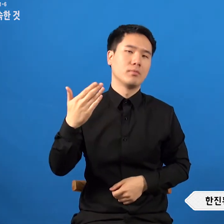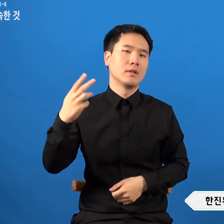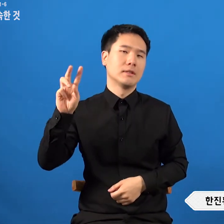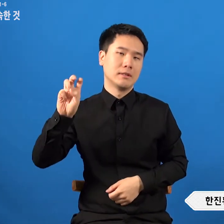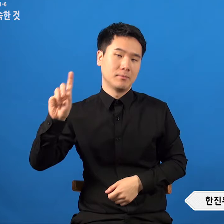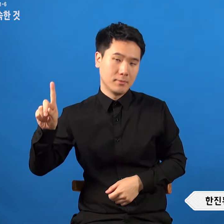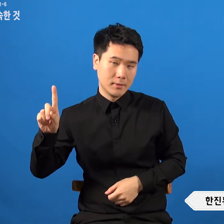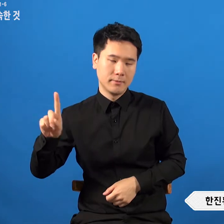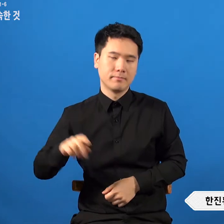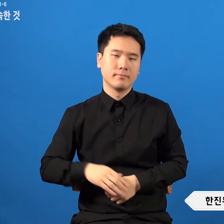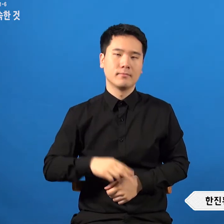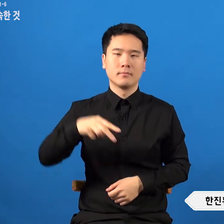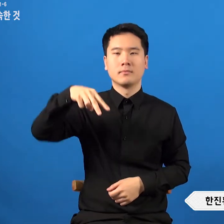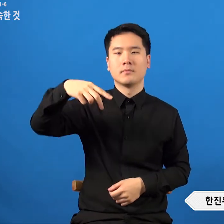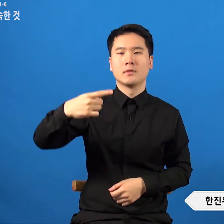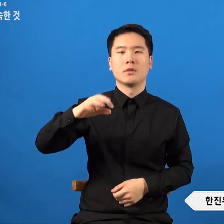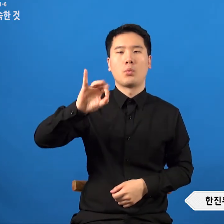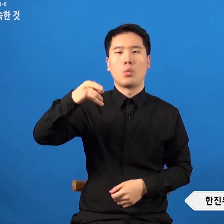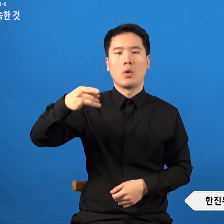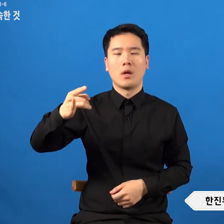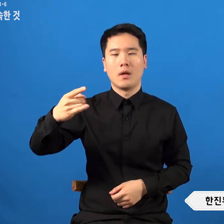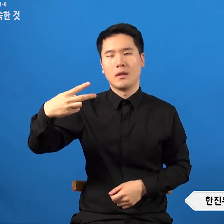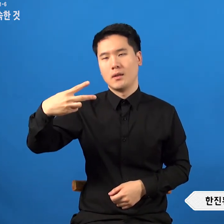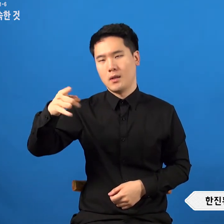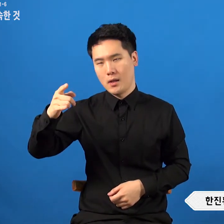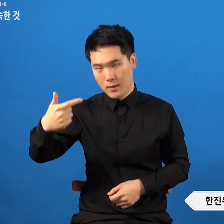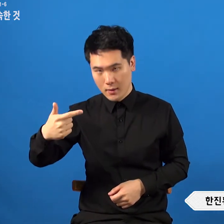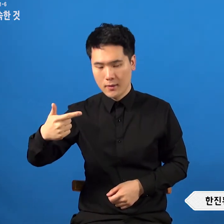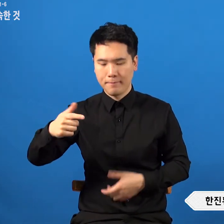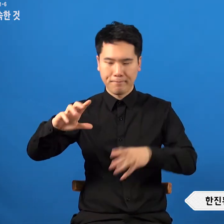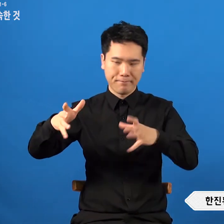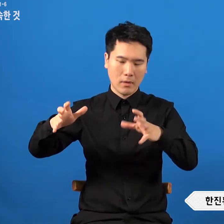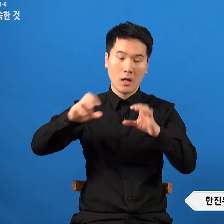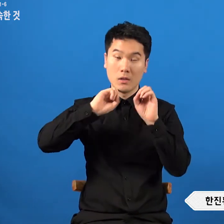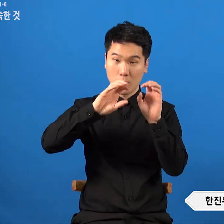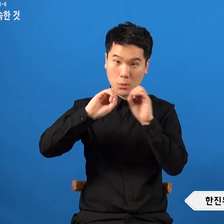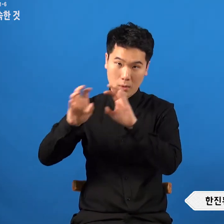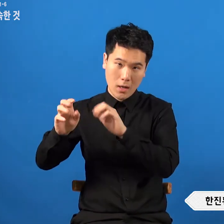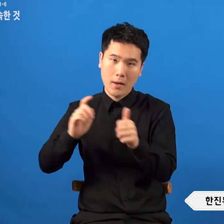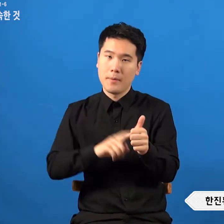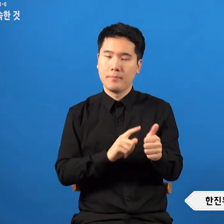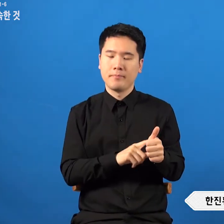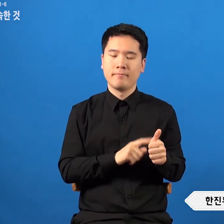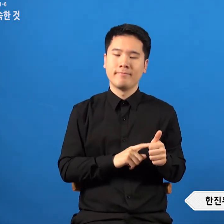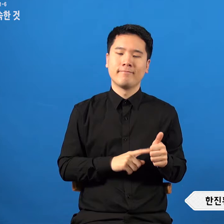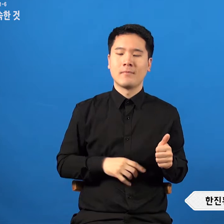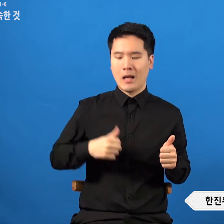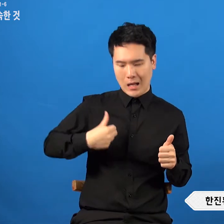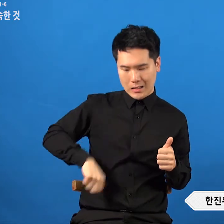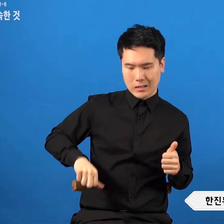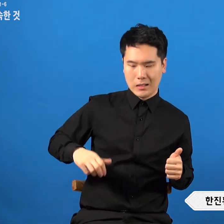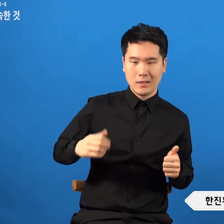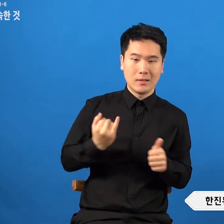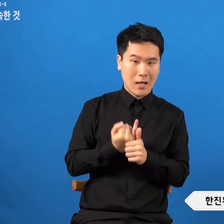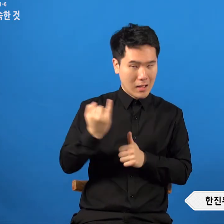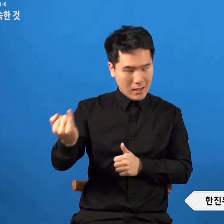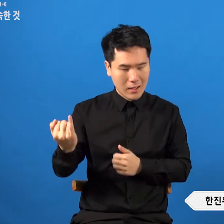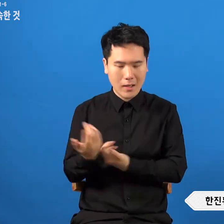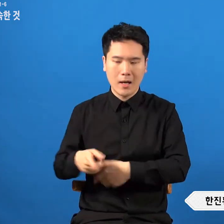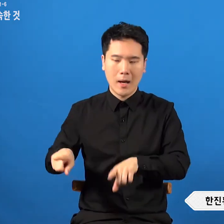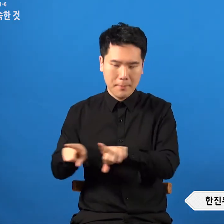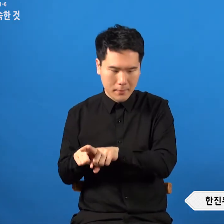1921년 스웨덴 출신의 선교사 데이빗 플라드는 아내와 어린 아들과 함께